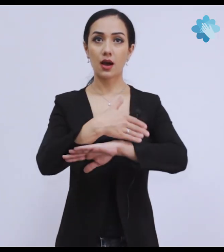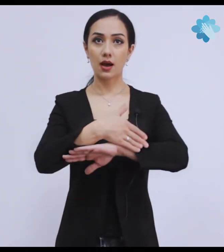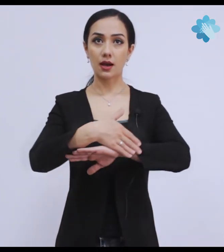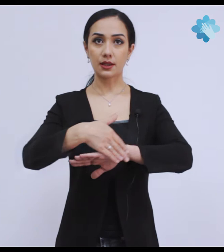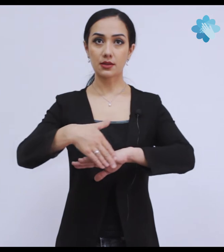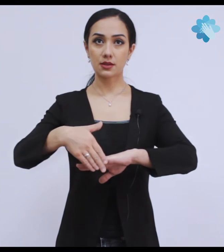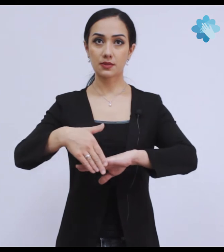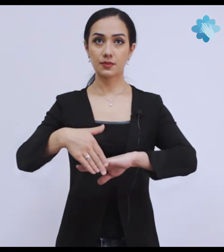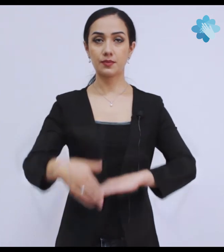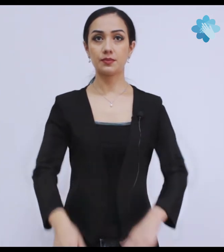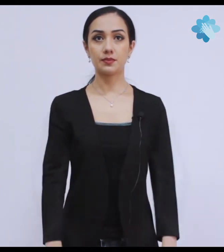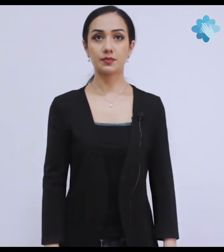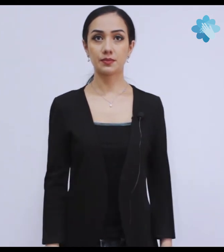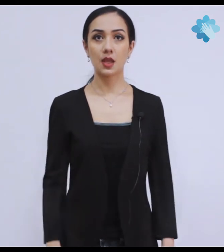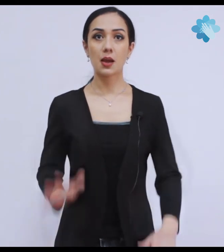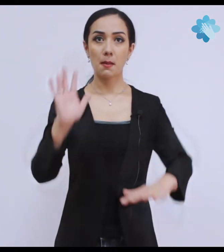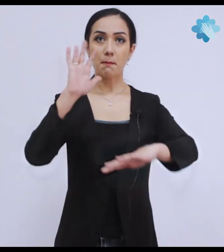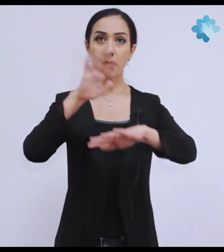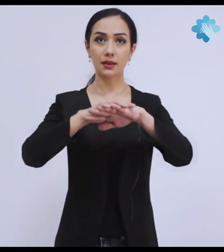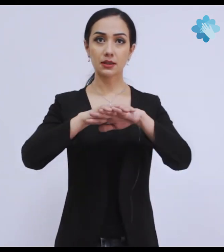адрес банк